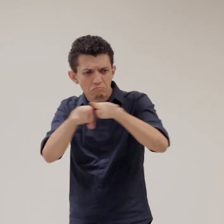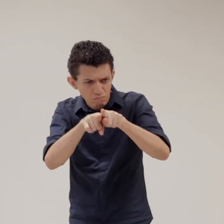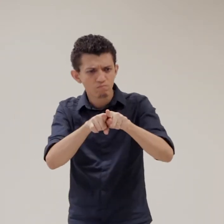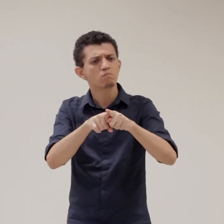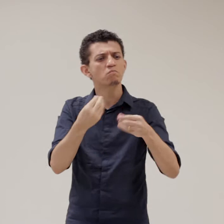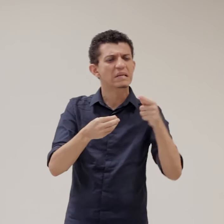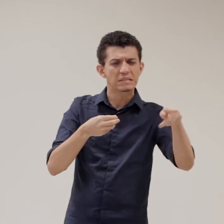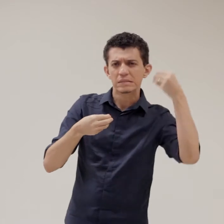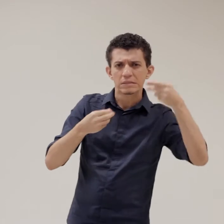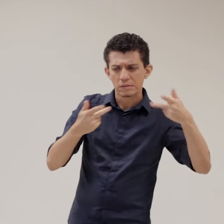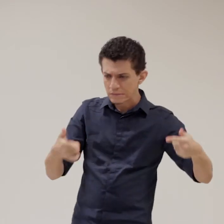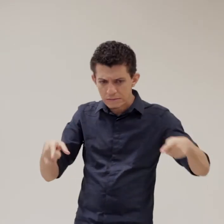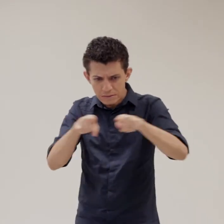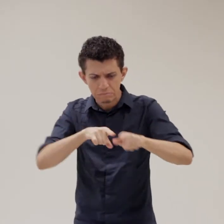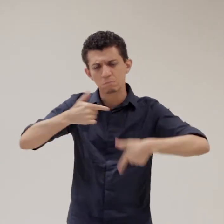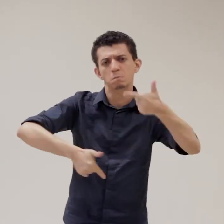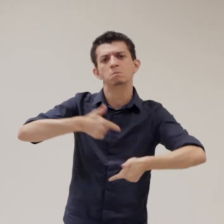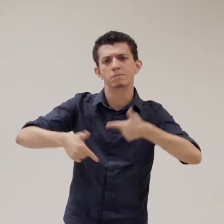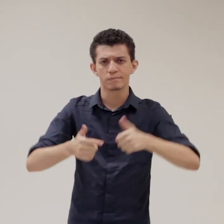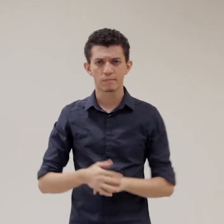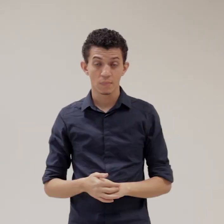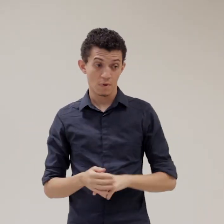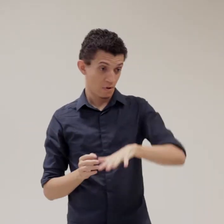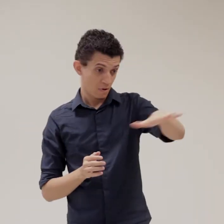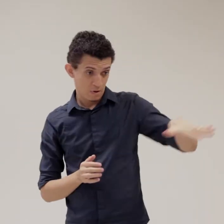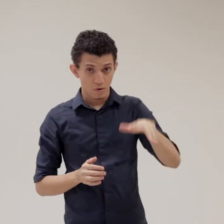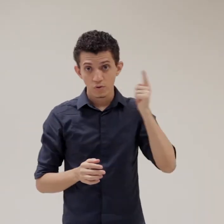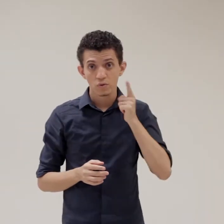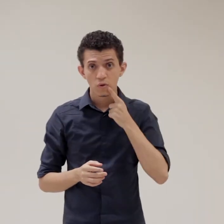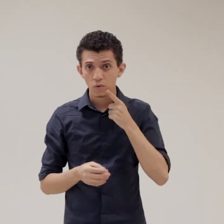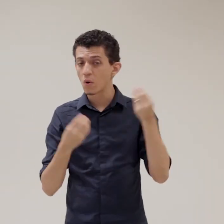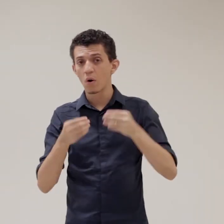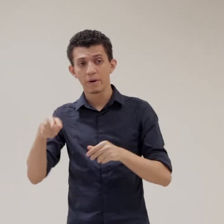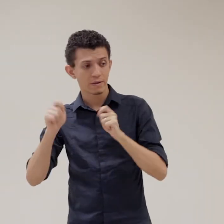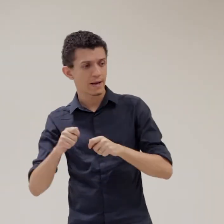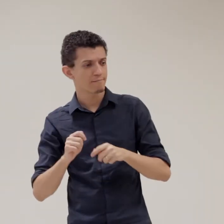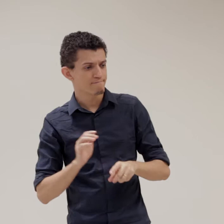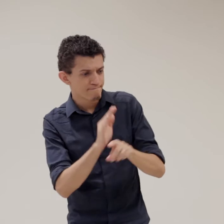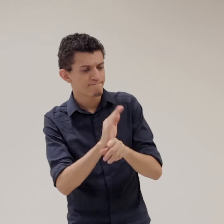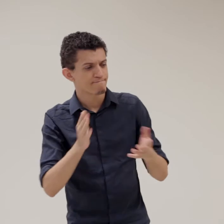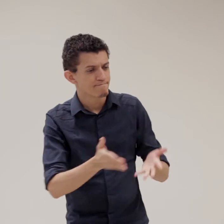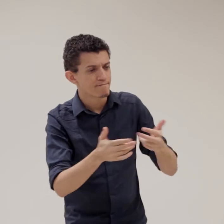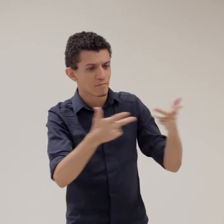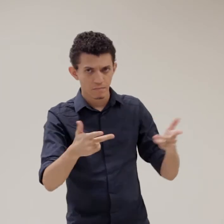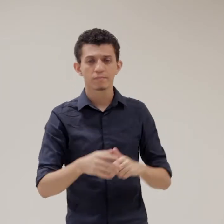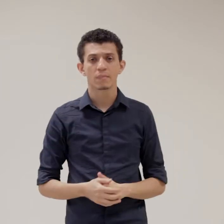um programa que transmite amor e orientação para a sua vida, que os inclui tanto na comunidade de fé, a igreja, como